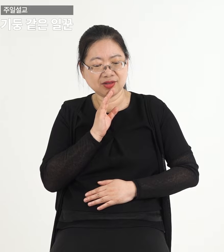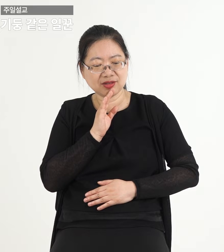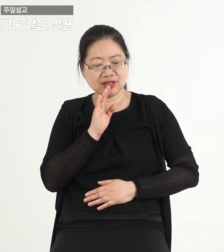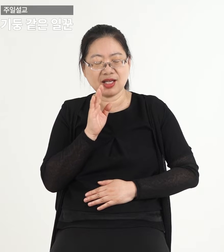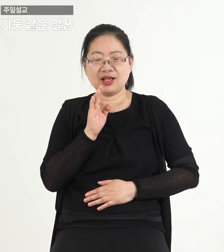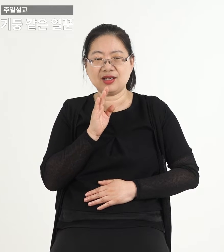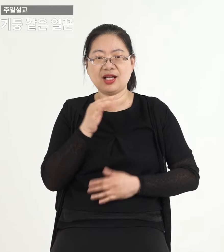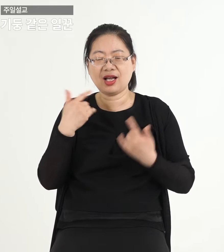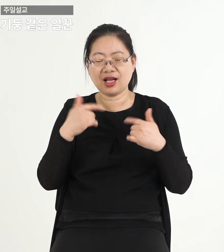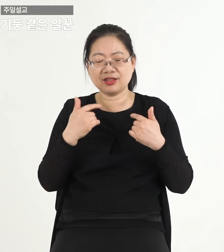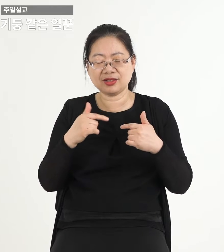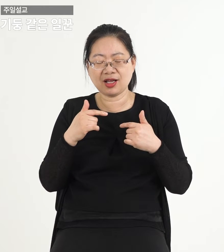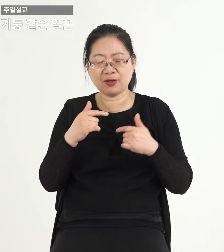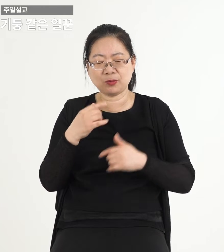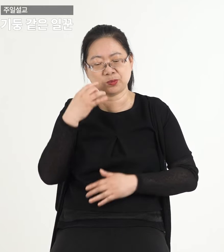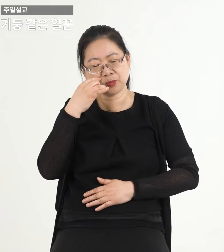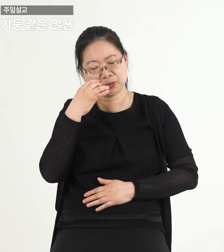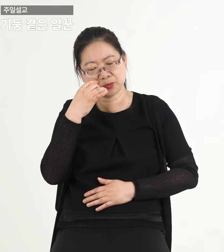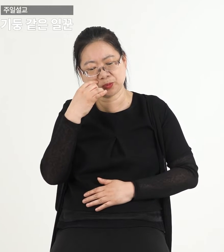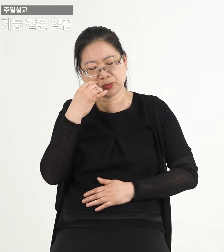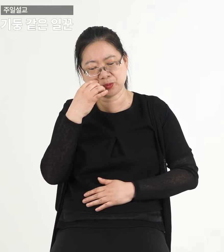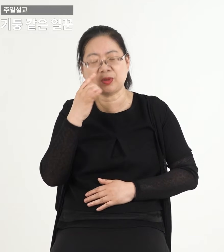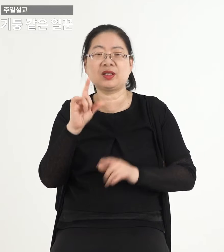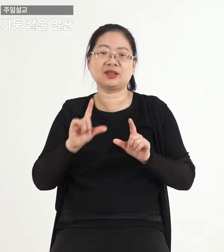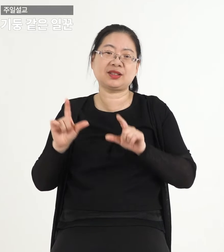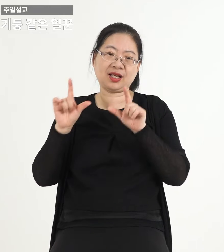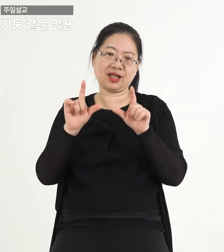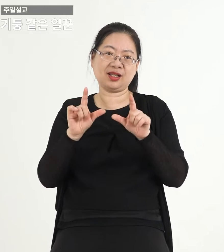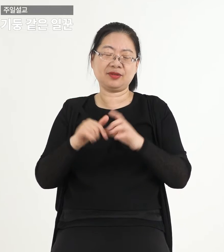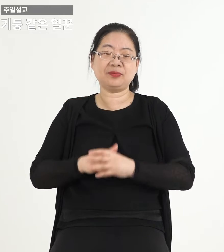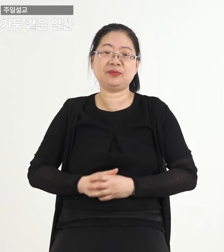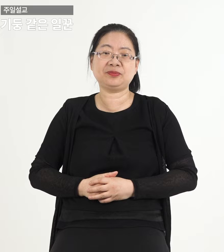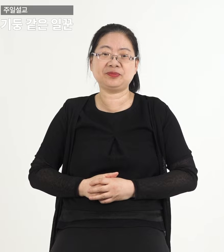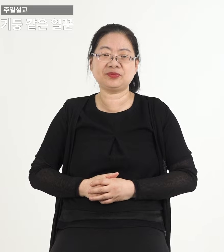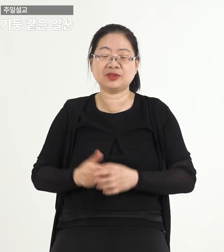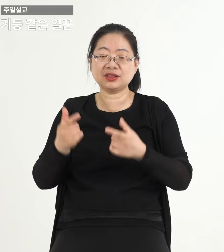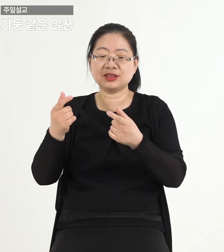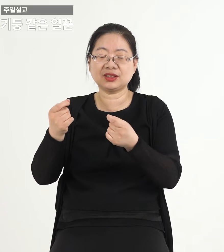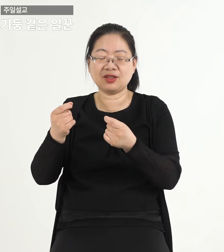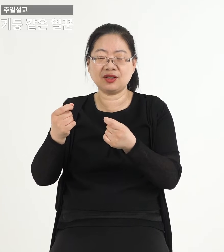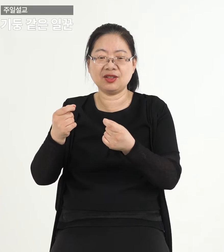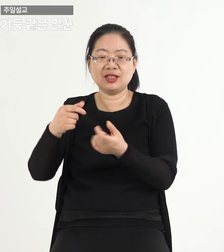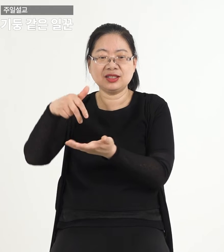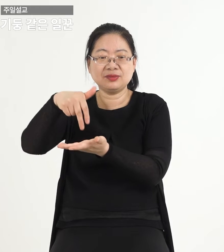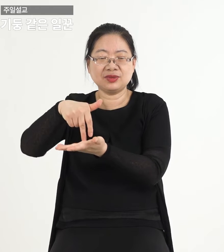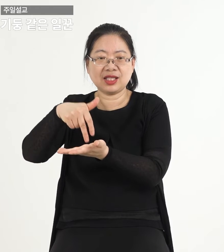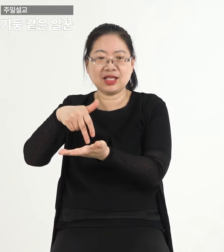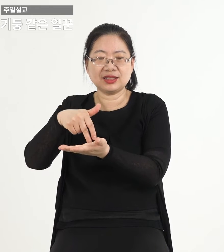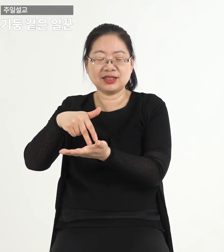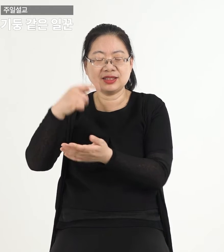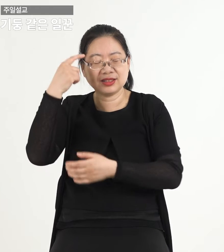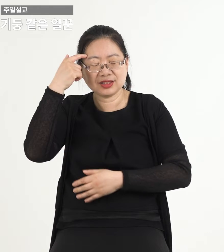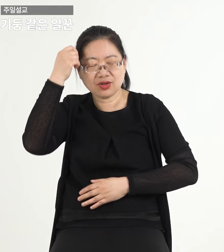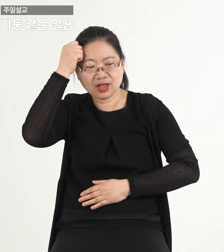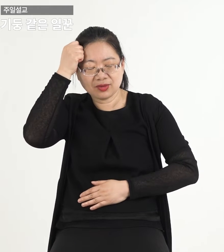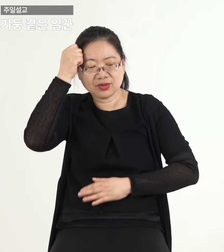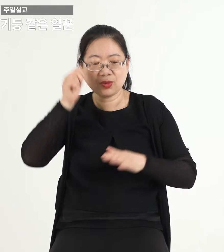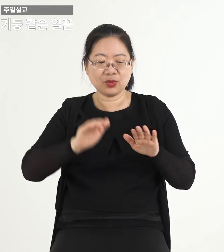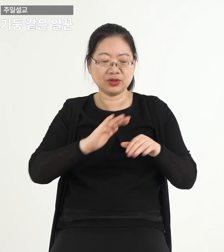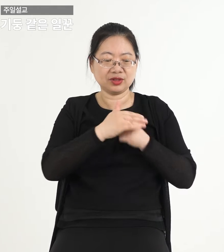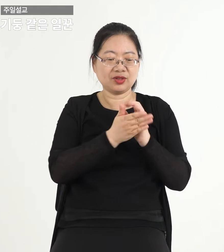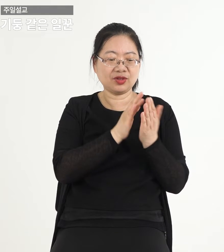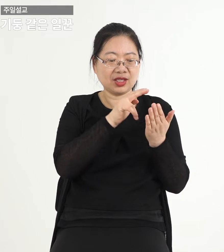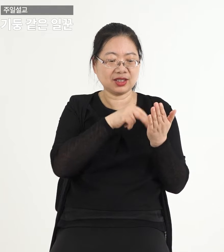의문을 가지고 살았습니다. 이제 그런 맥락에서 오늘 이 본문을 읽어야 됩니다. 그 7절, 첫 절을